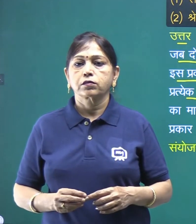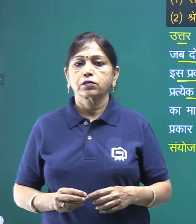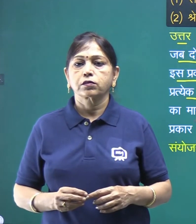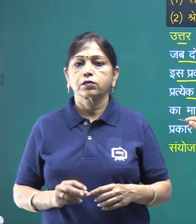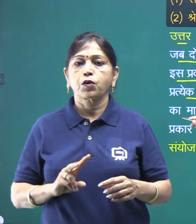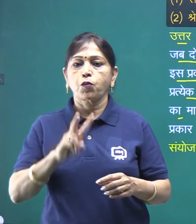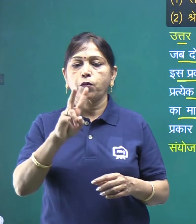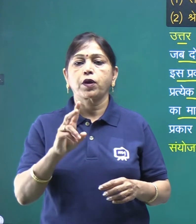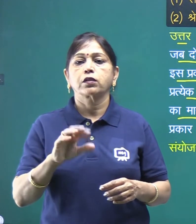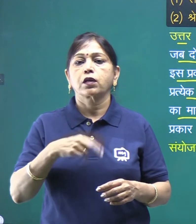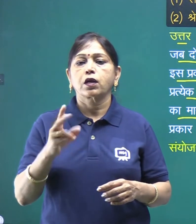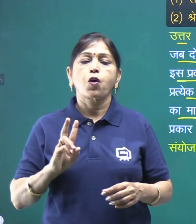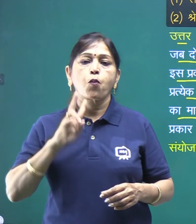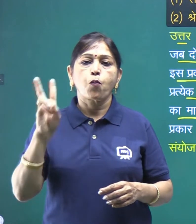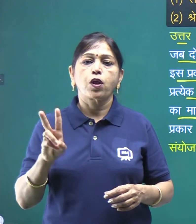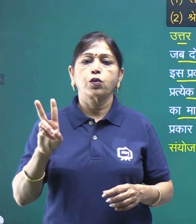विभवांतर का मान